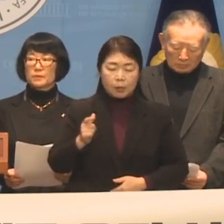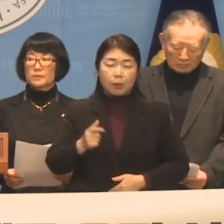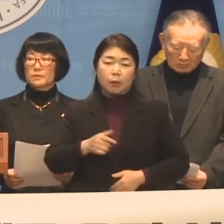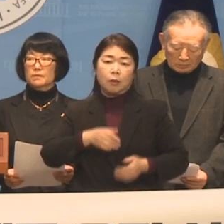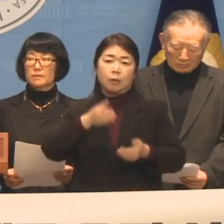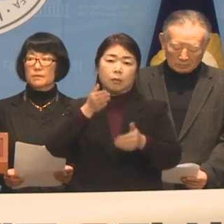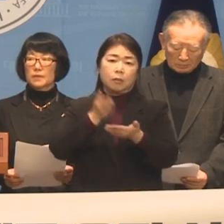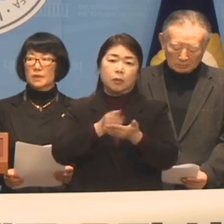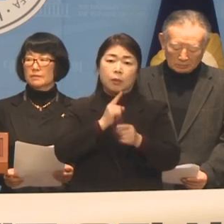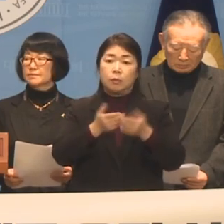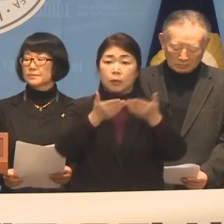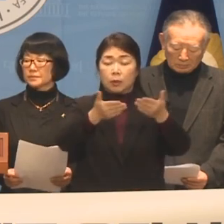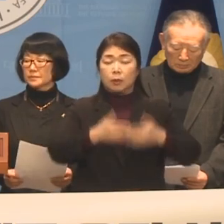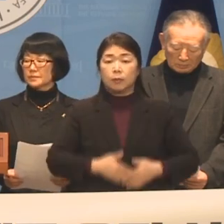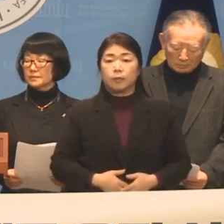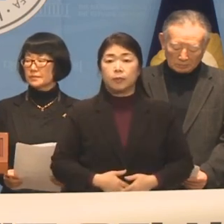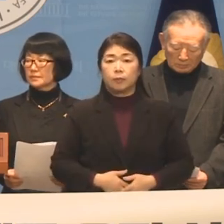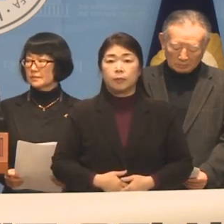바입니다. 고맙습니다.